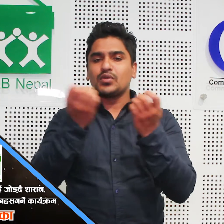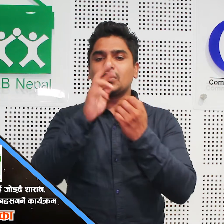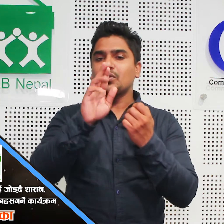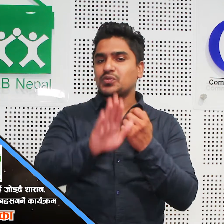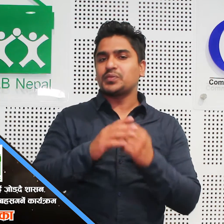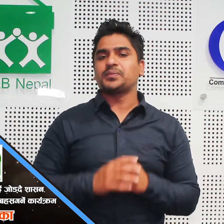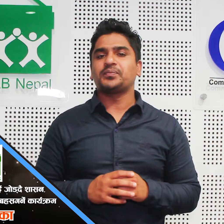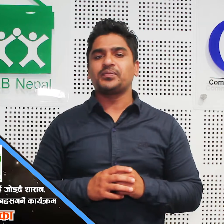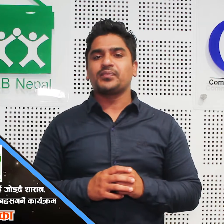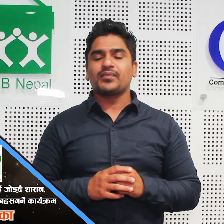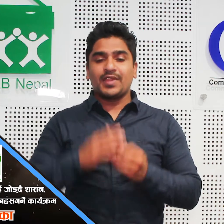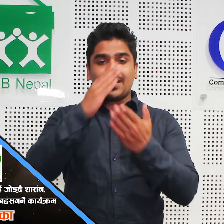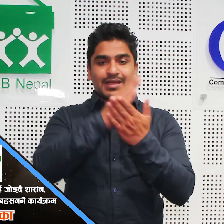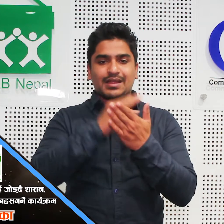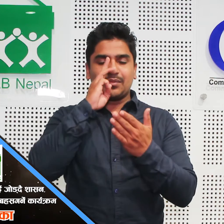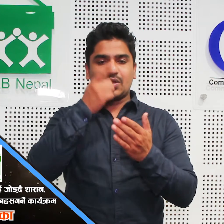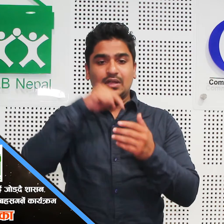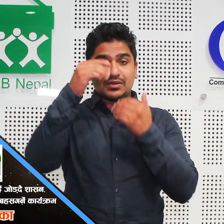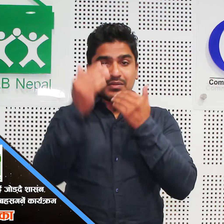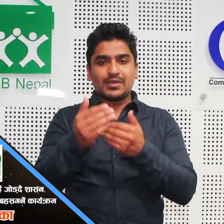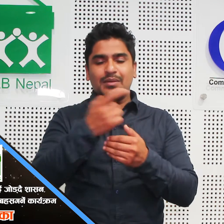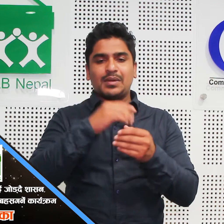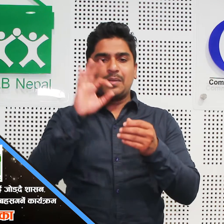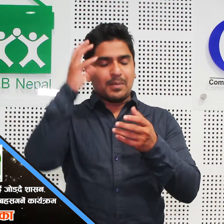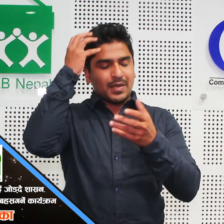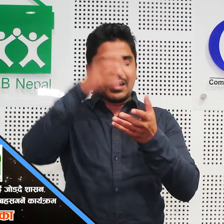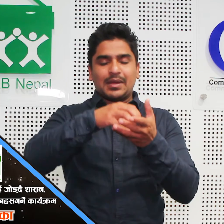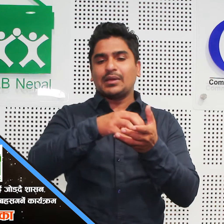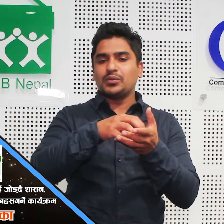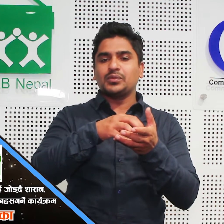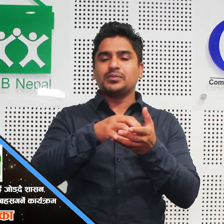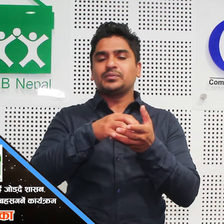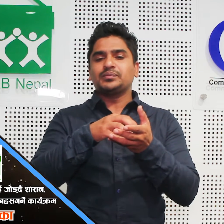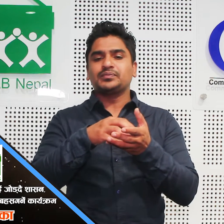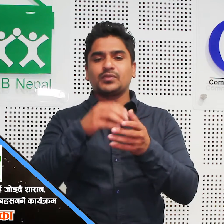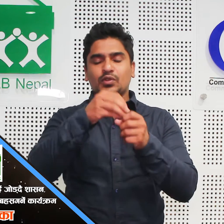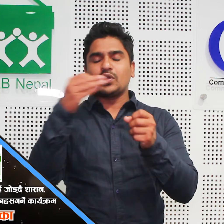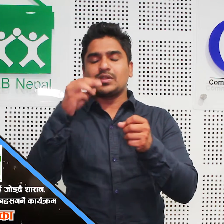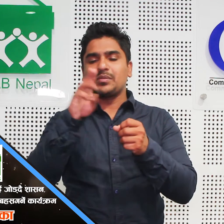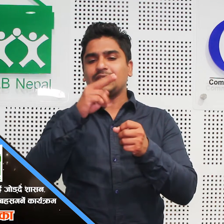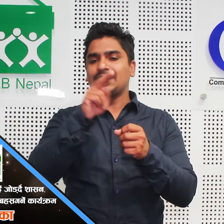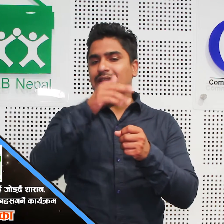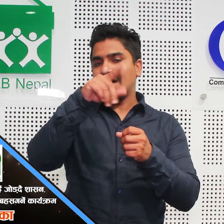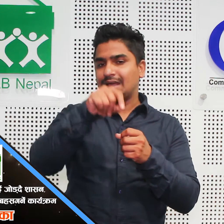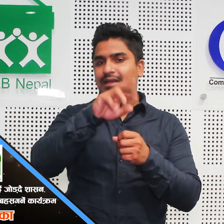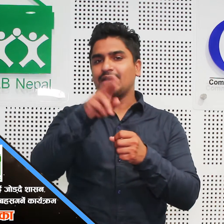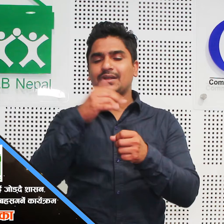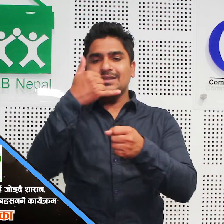गरिरहेका छौं। कार्यक्रममा अहिलेसम्म हामीले पाल्पाको तानसेन नगरपालिका, धनुषाको मिथिला नगरपालिका र स्याङ्जाको